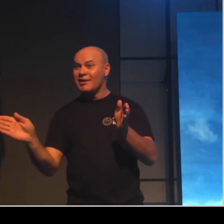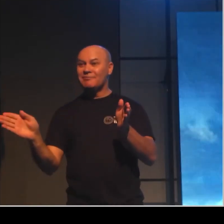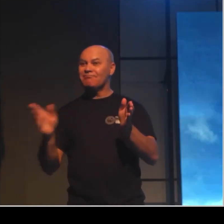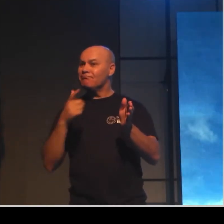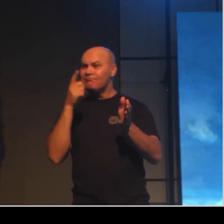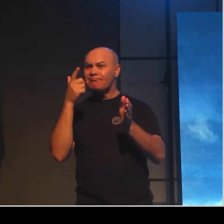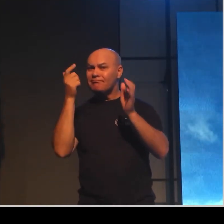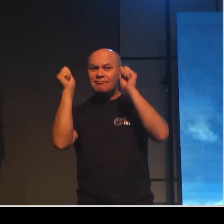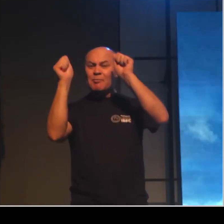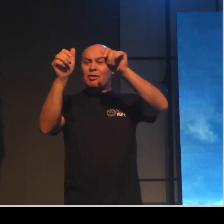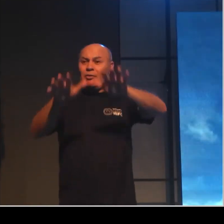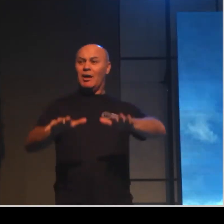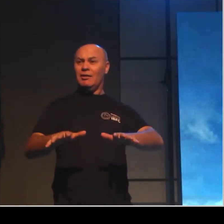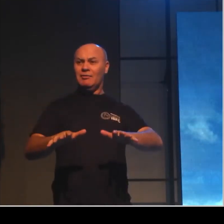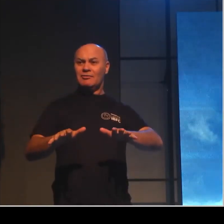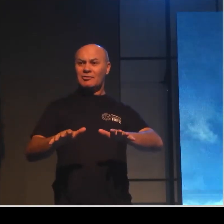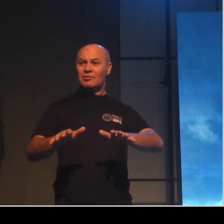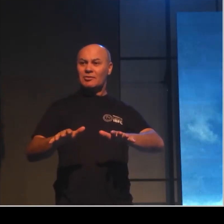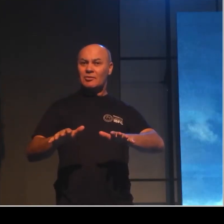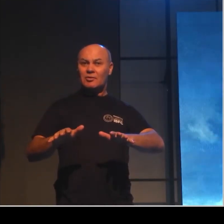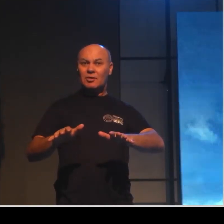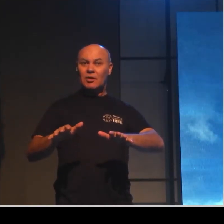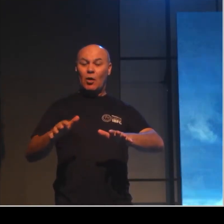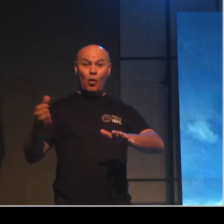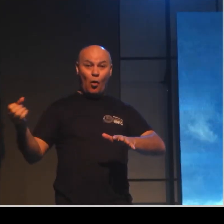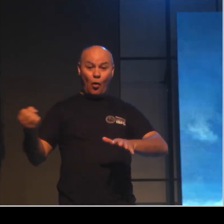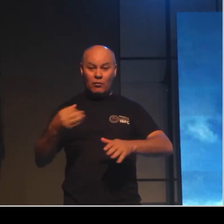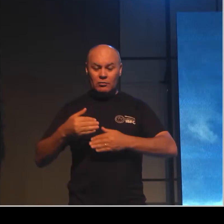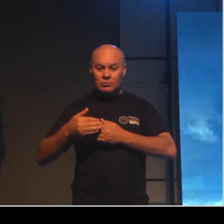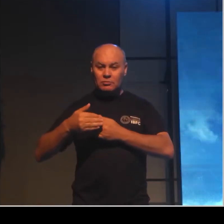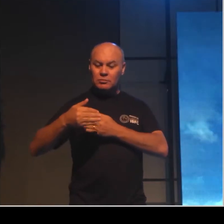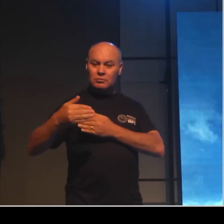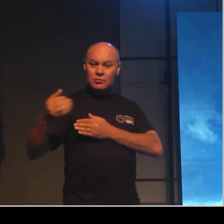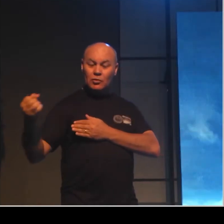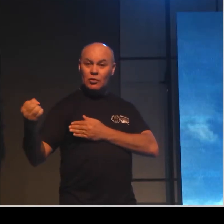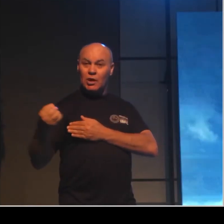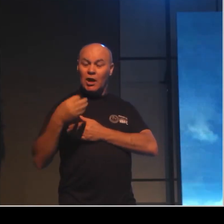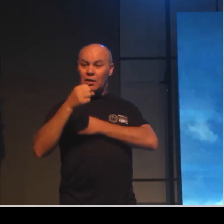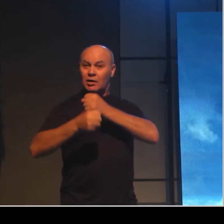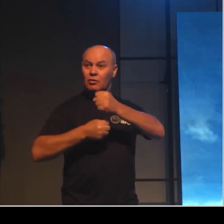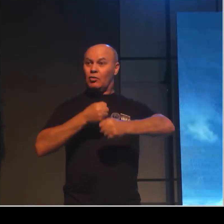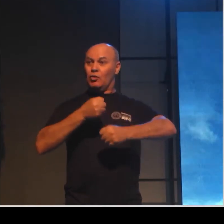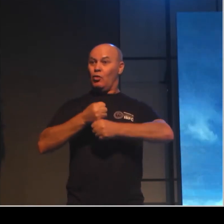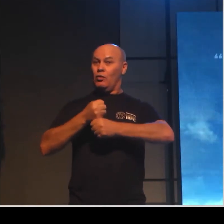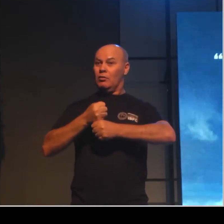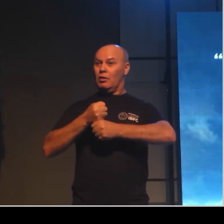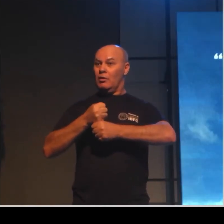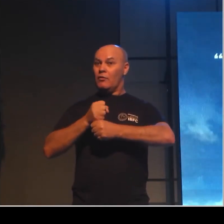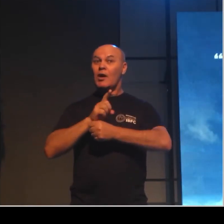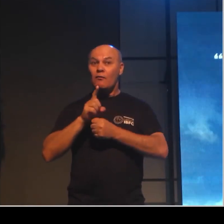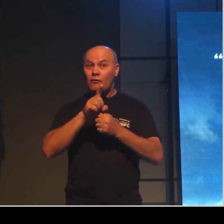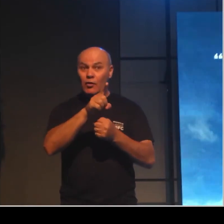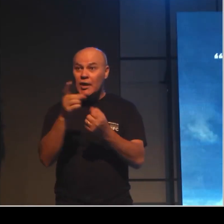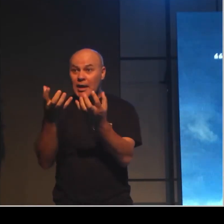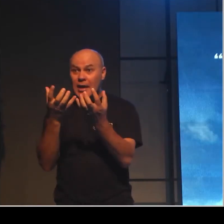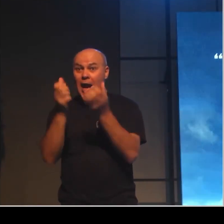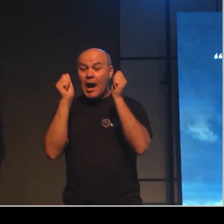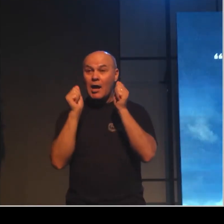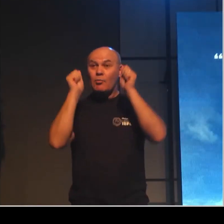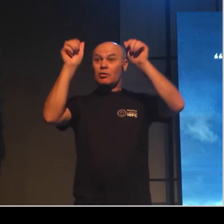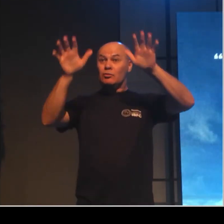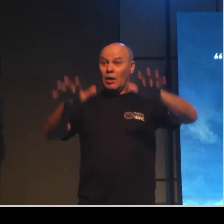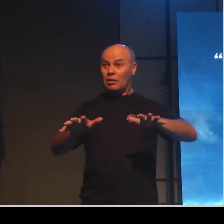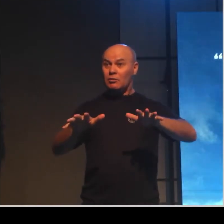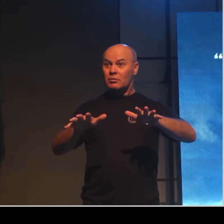você quer ser abençoado por Deus, você precisa ficar abençoável.